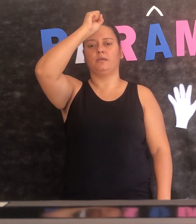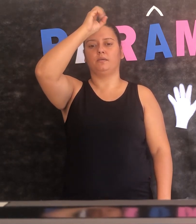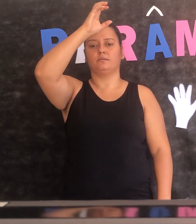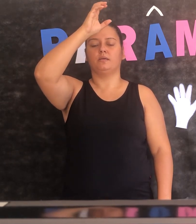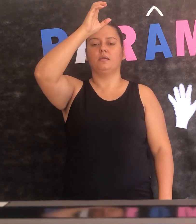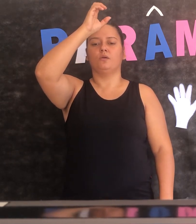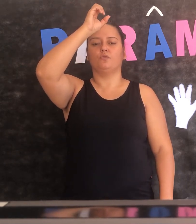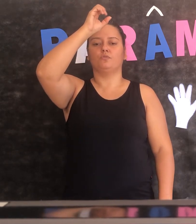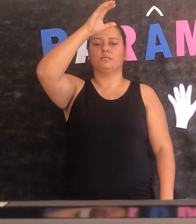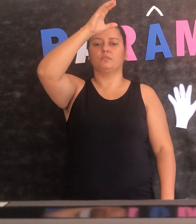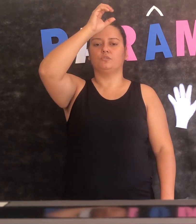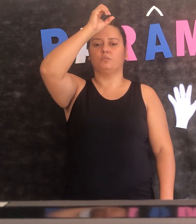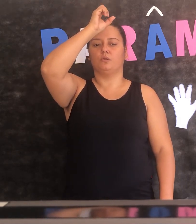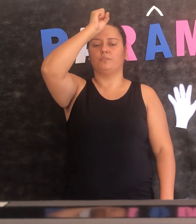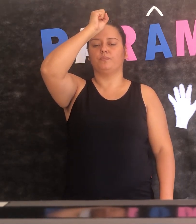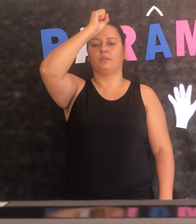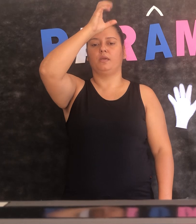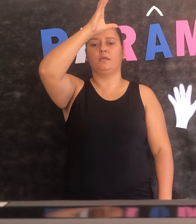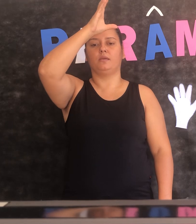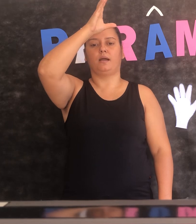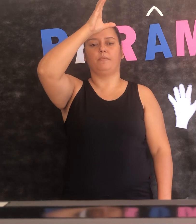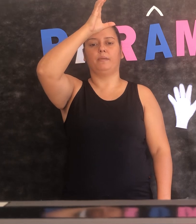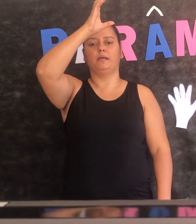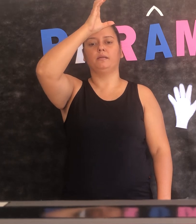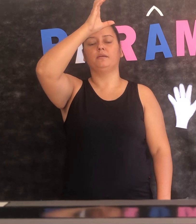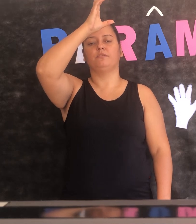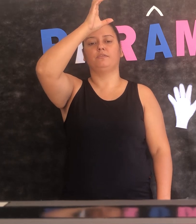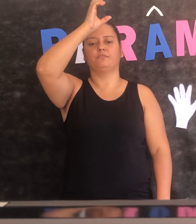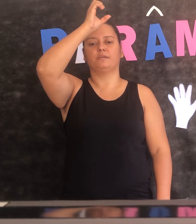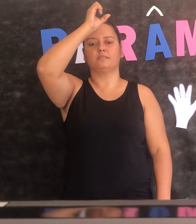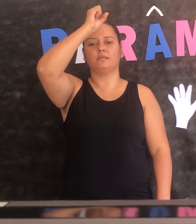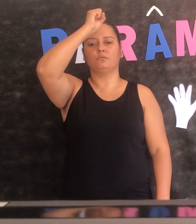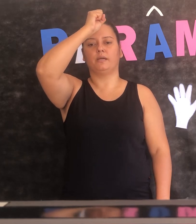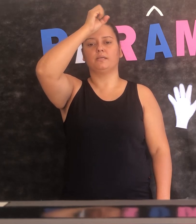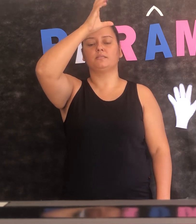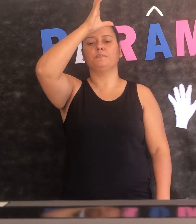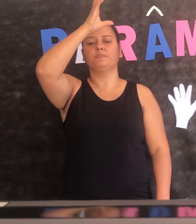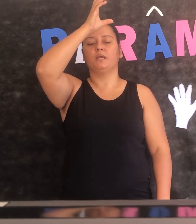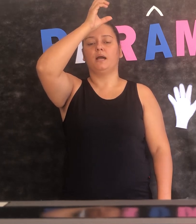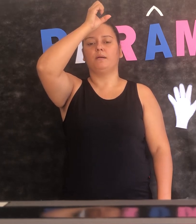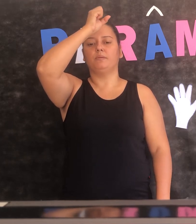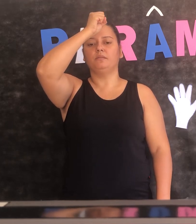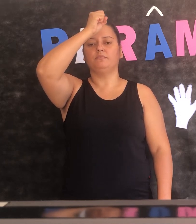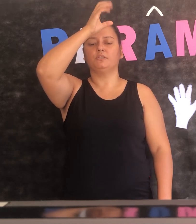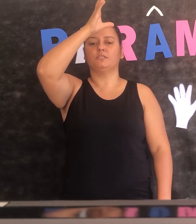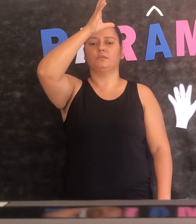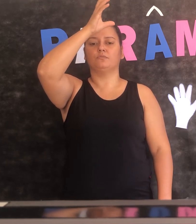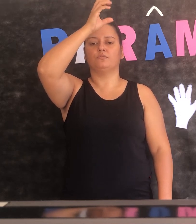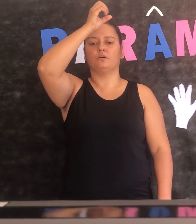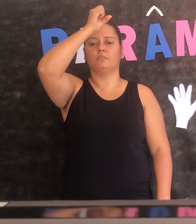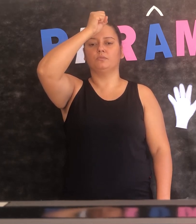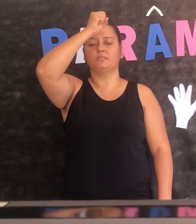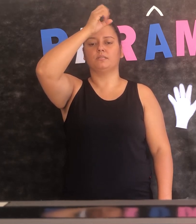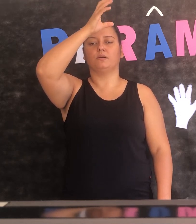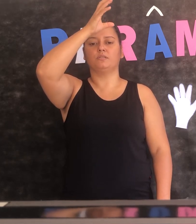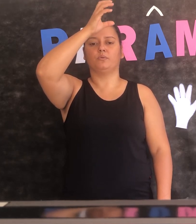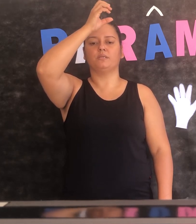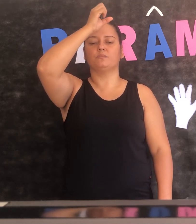em configuração de mão em aberta, fazendo S, abrindo e fechando, formando o sinal com esse